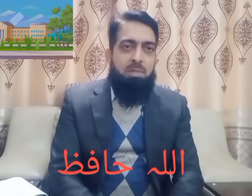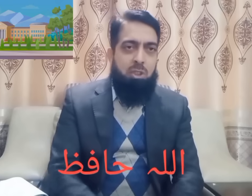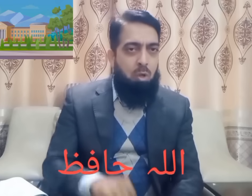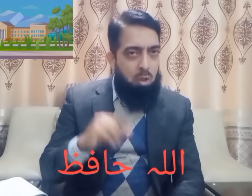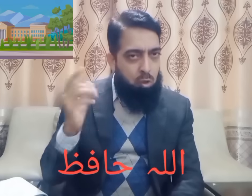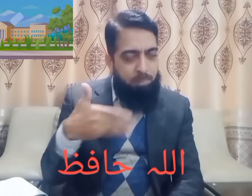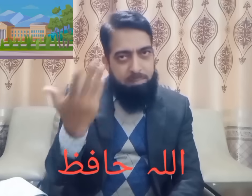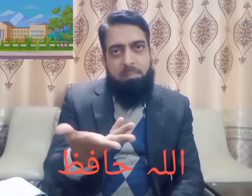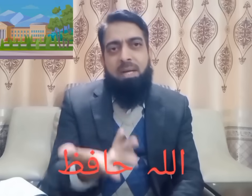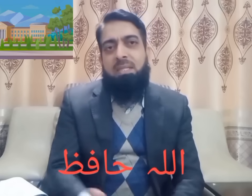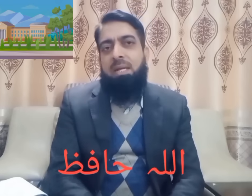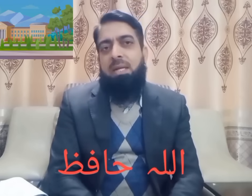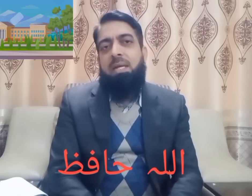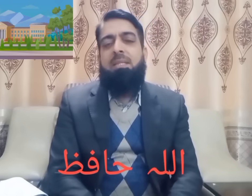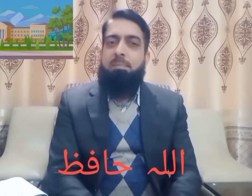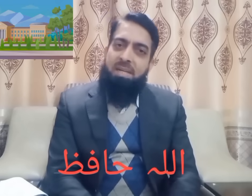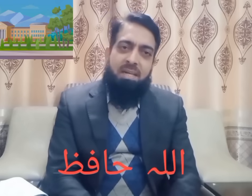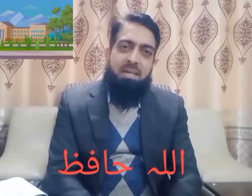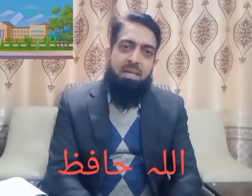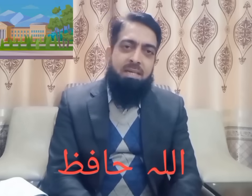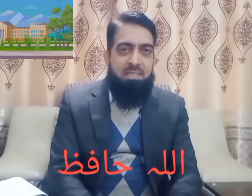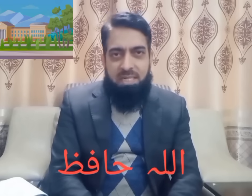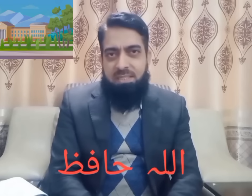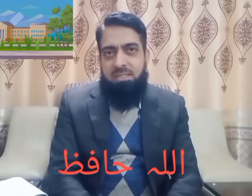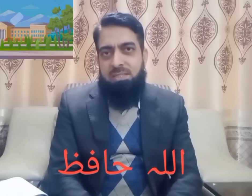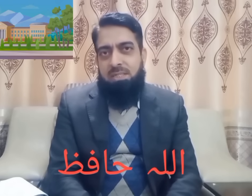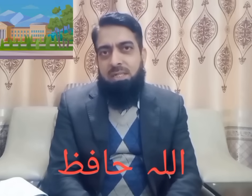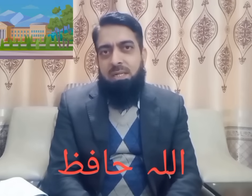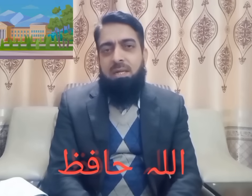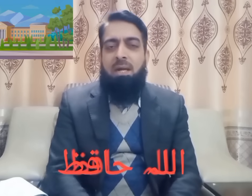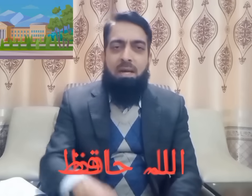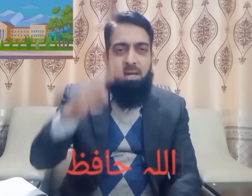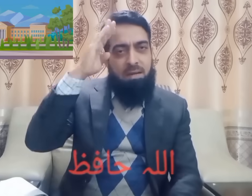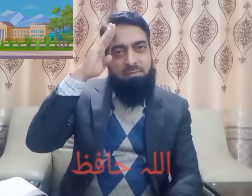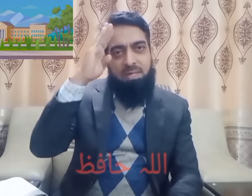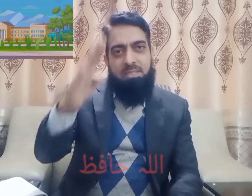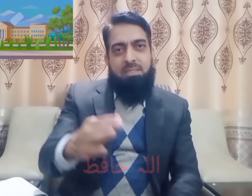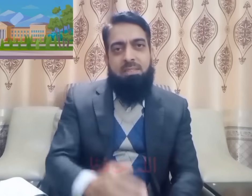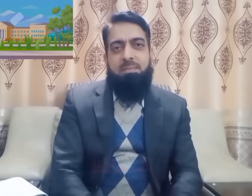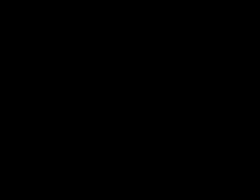हम किसी और टॉपिक पे बात करेंगे। तब तक के लिए इजाजत दीजिए। अल्लाह हाफिज।